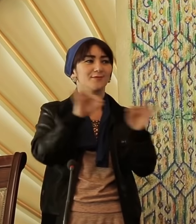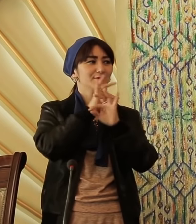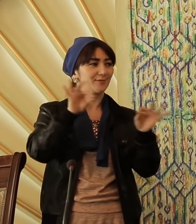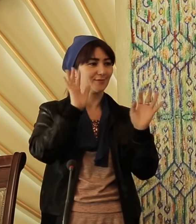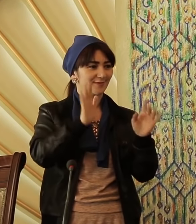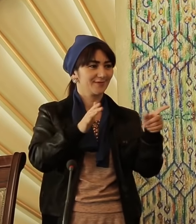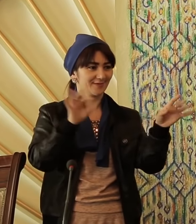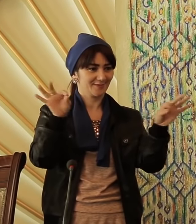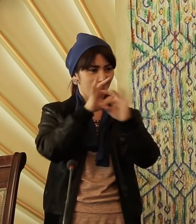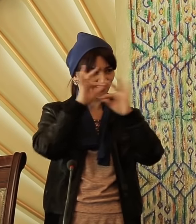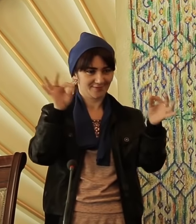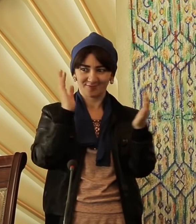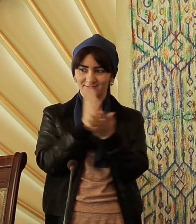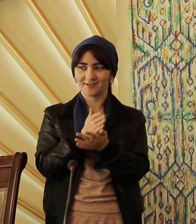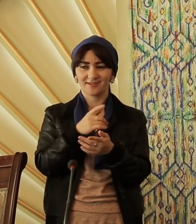mana. Buni ham chalsa bo'ladi.